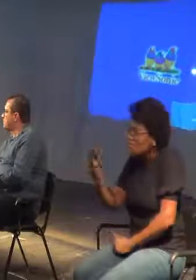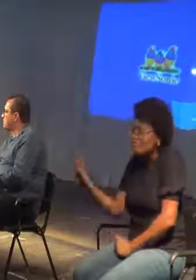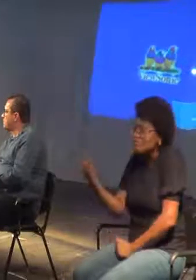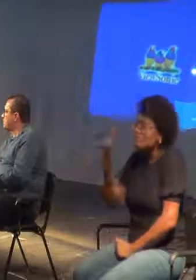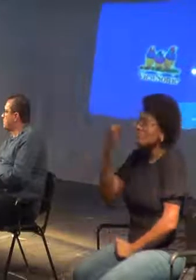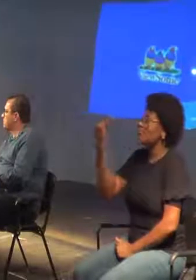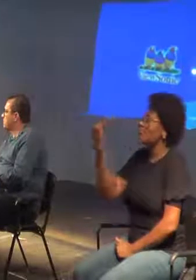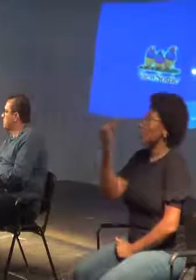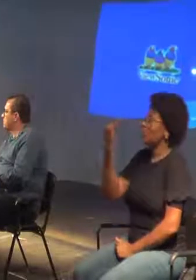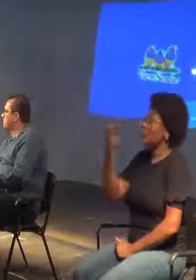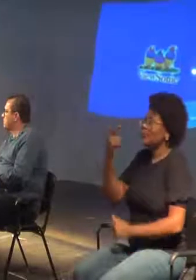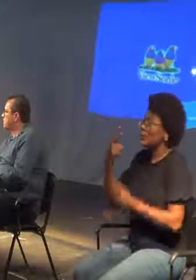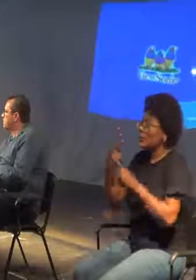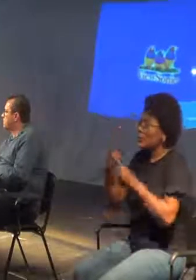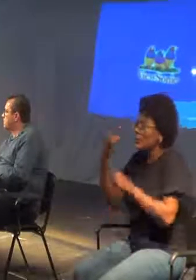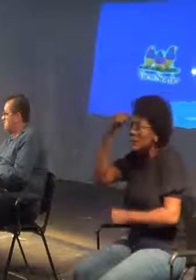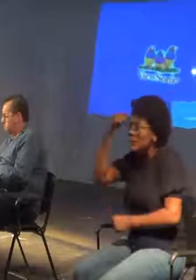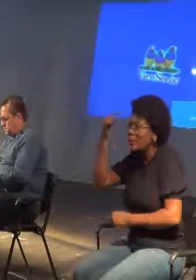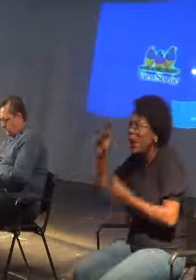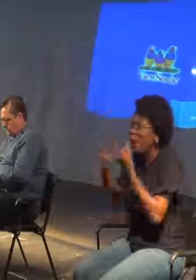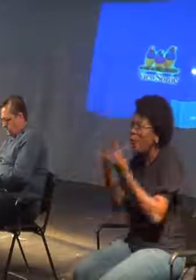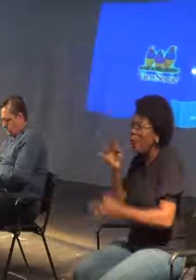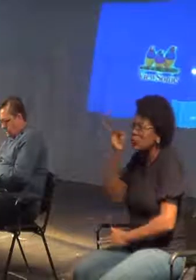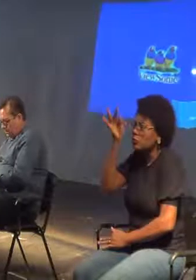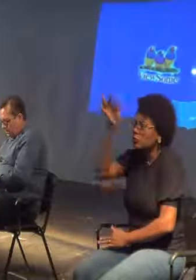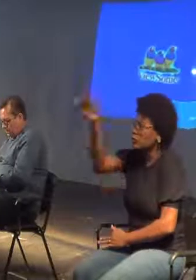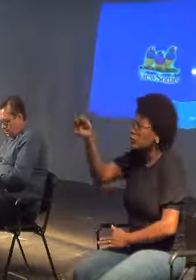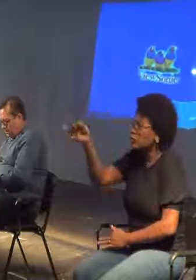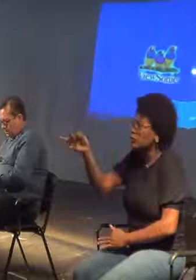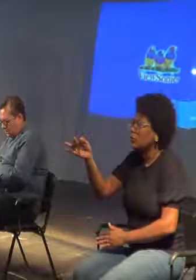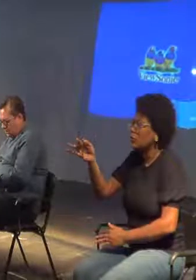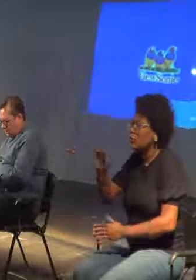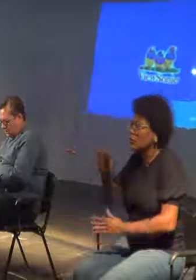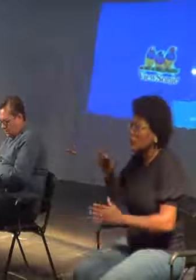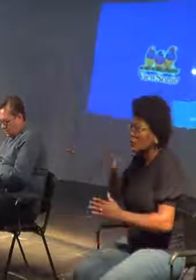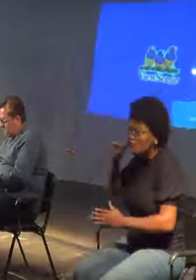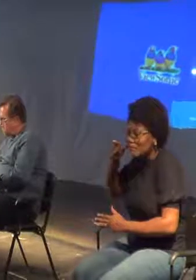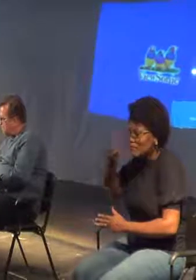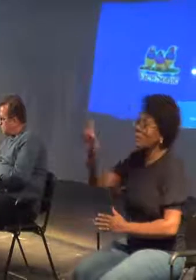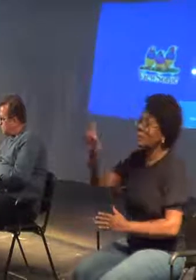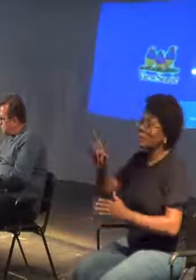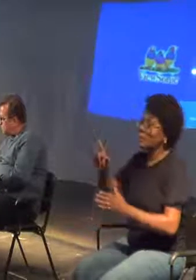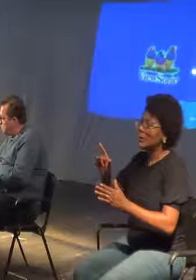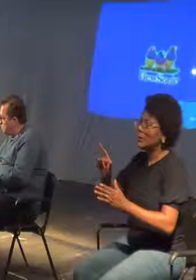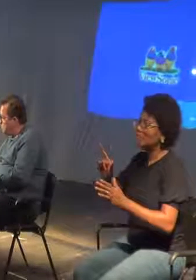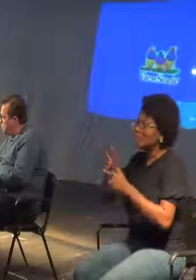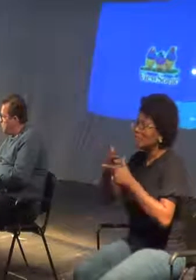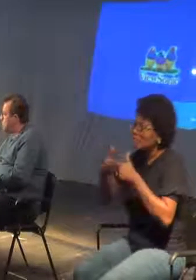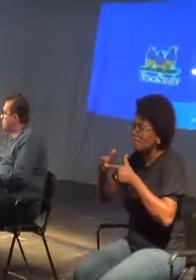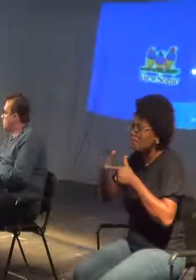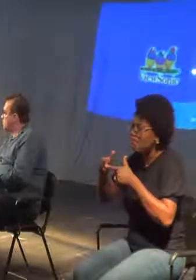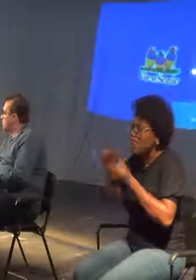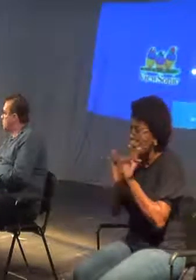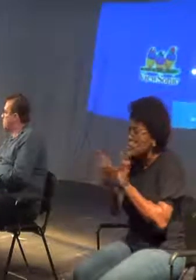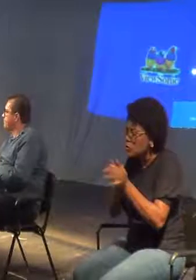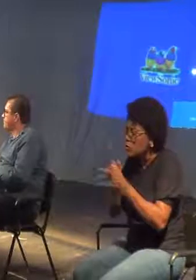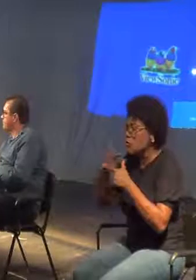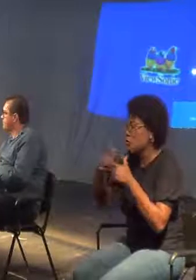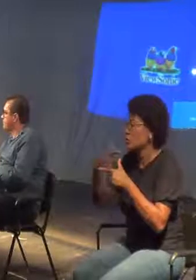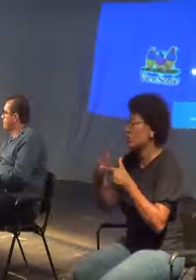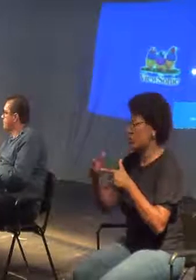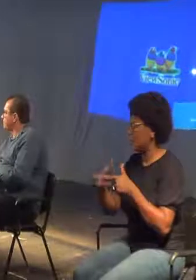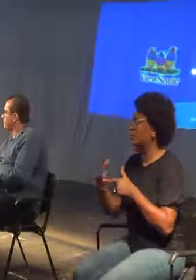território nos impõe, né? E aí tem aqui uma pessoa que tem essa vivência, que vai poder falar um